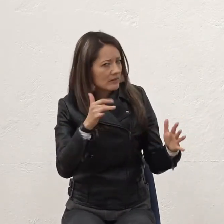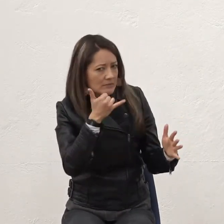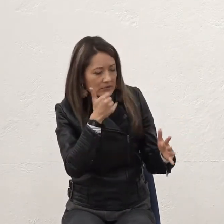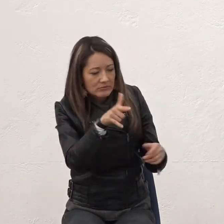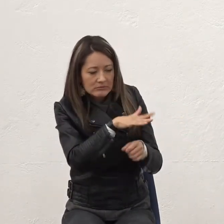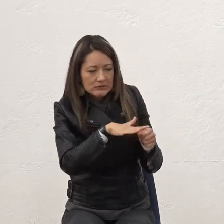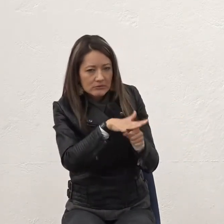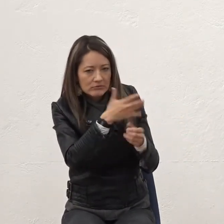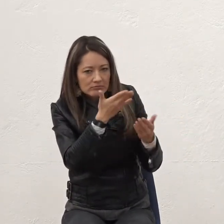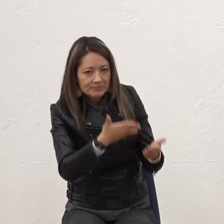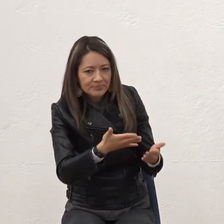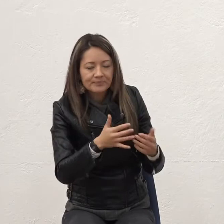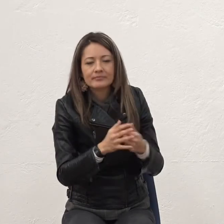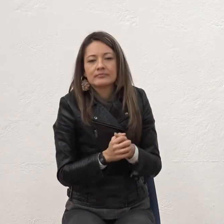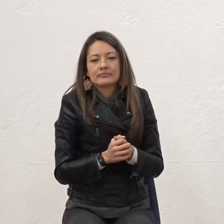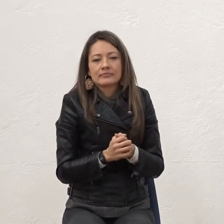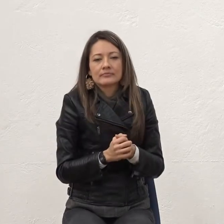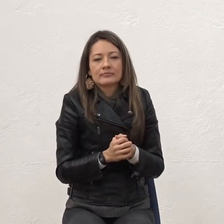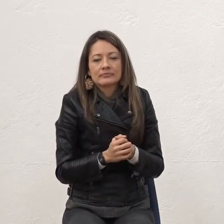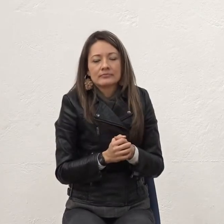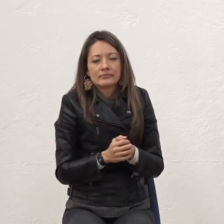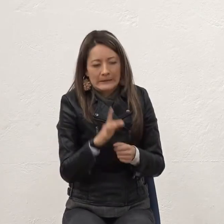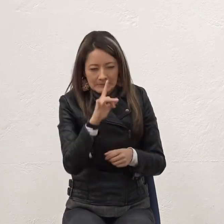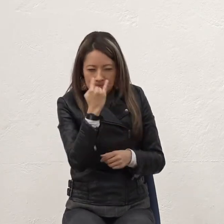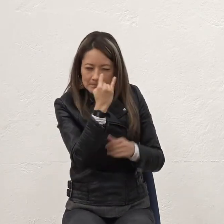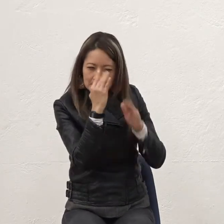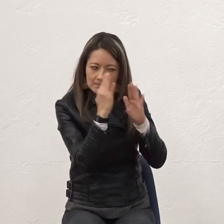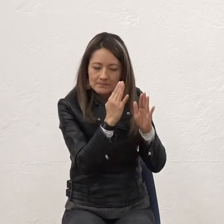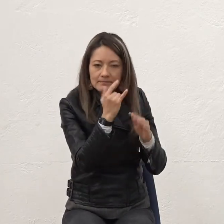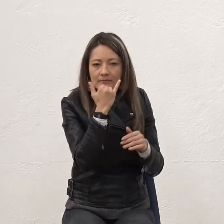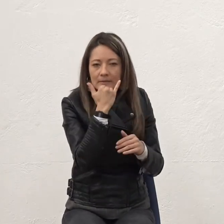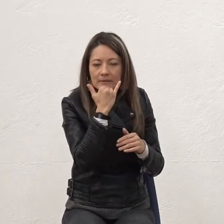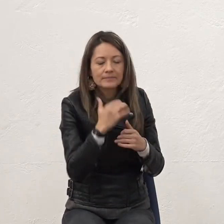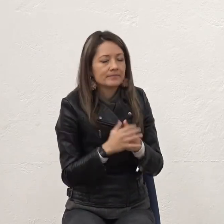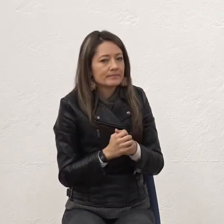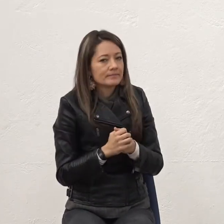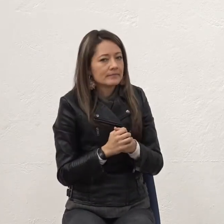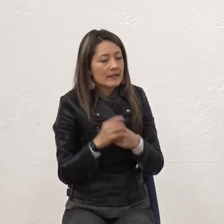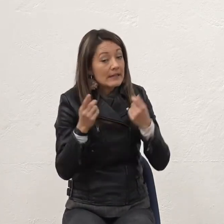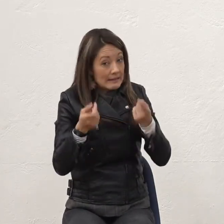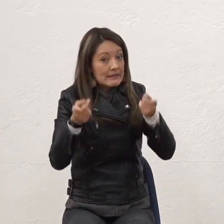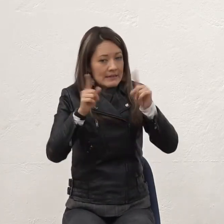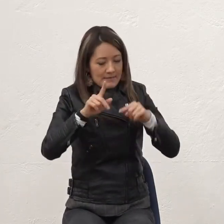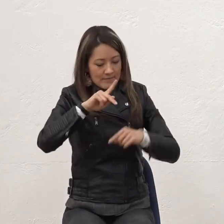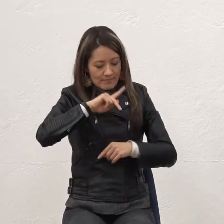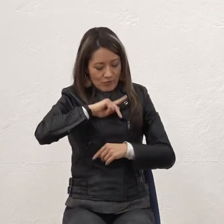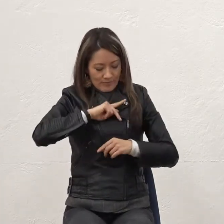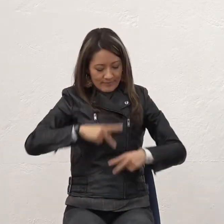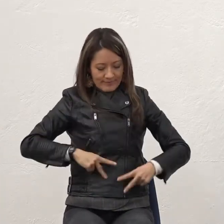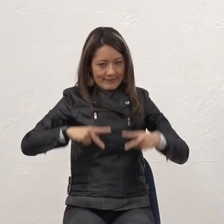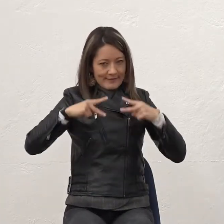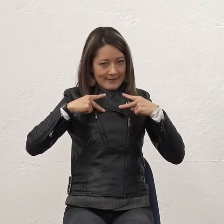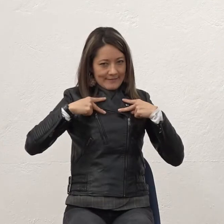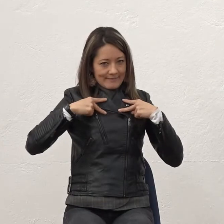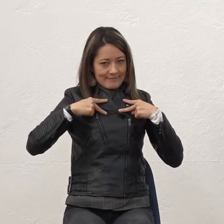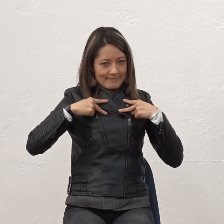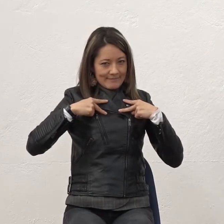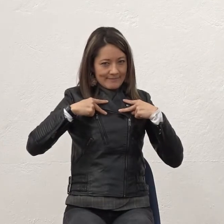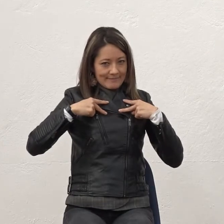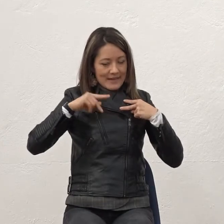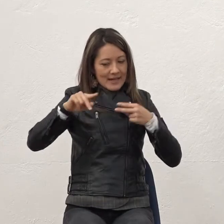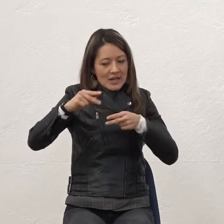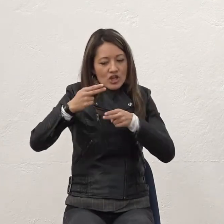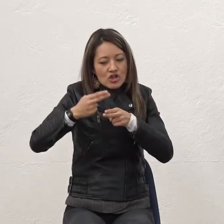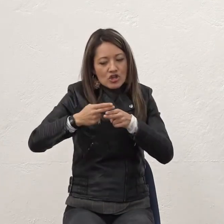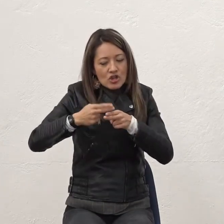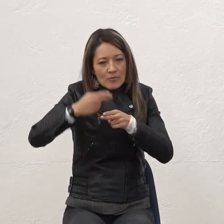él. Y eso me llamó la atención. También con mi vida y con el nombre